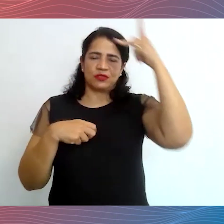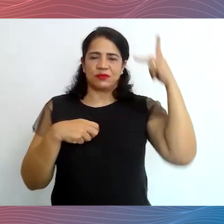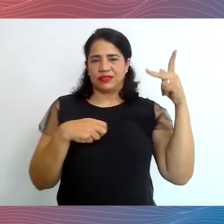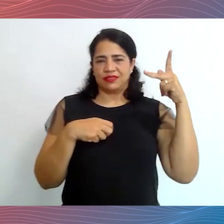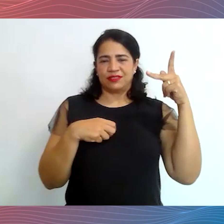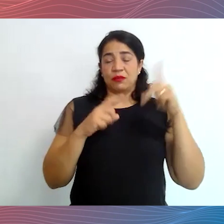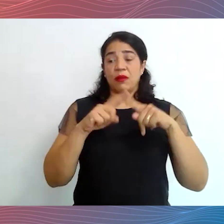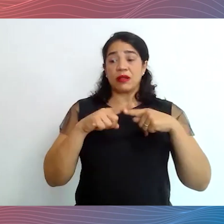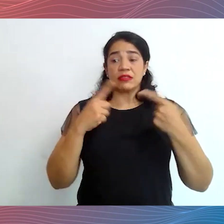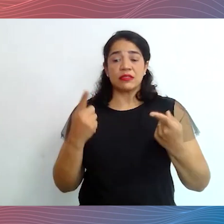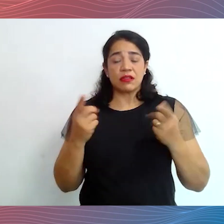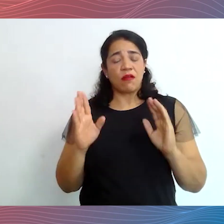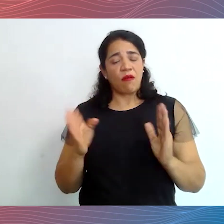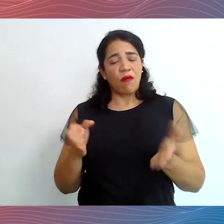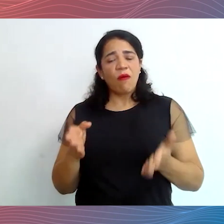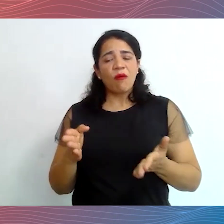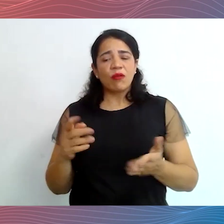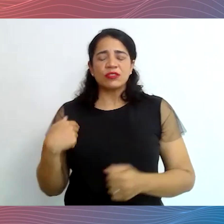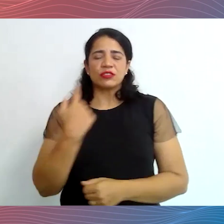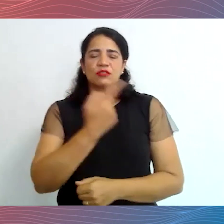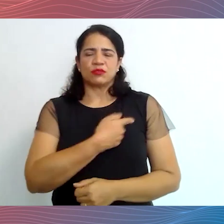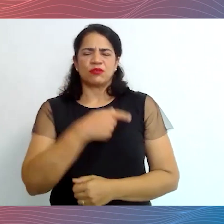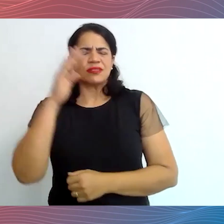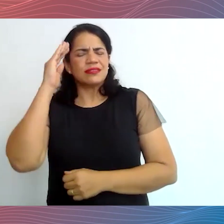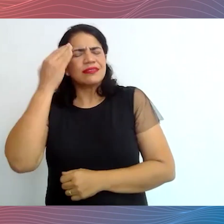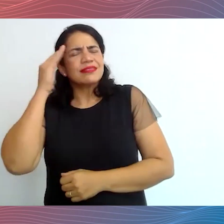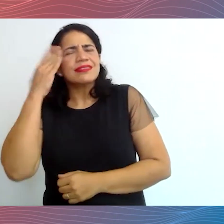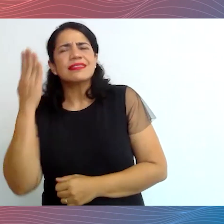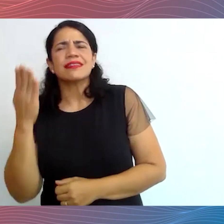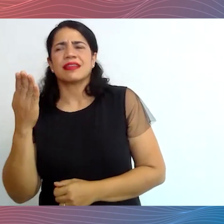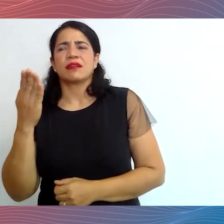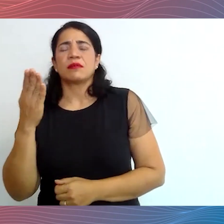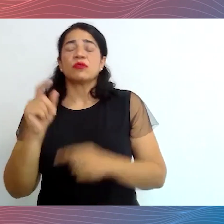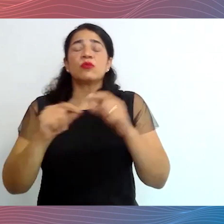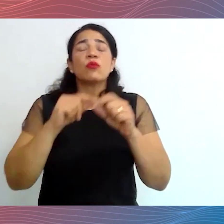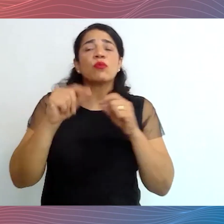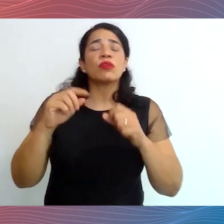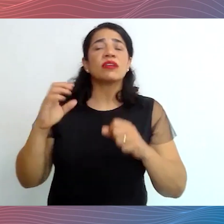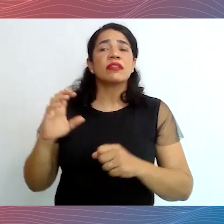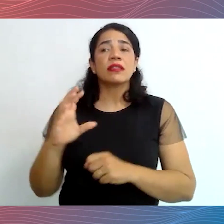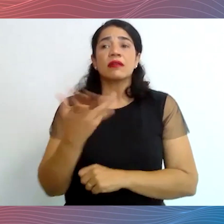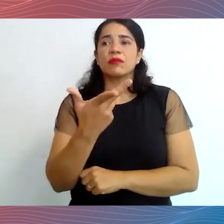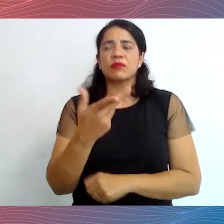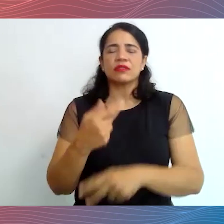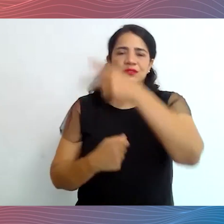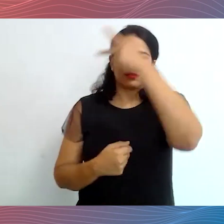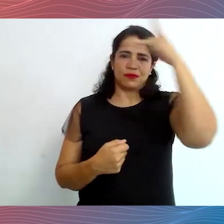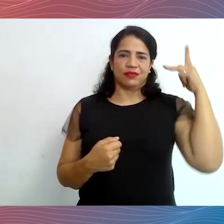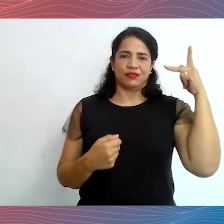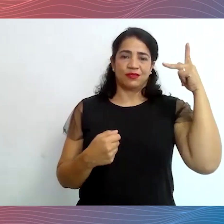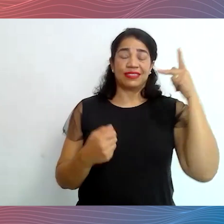procura compreender a situação que ele está passando, não é isso? Então nós passamos a ter compaixão, passamos a ter empatia, e assim você consegue